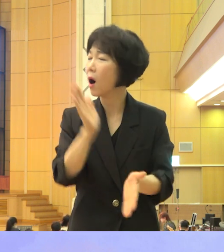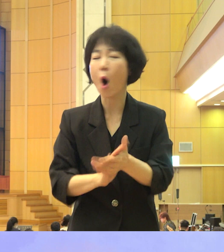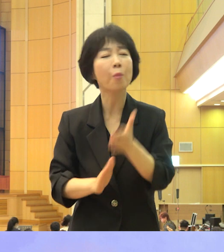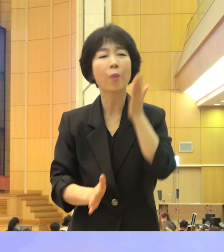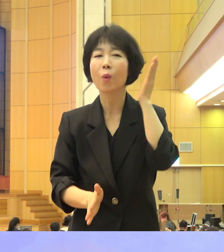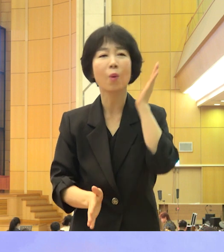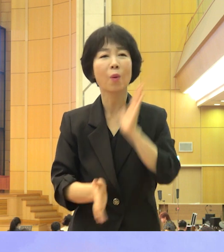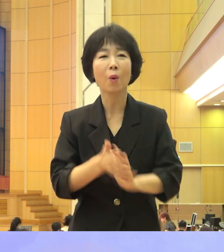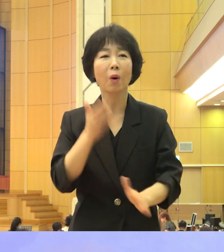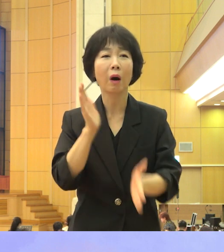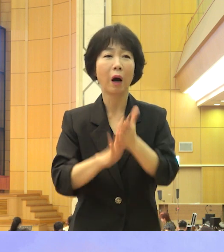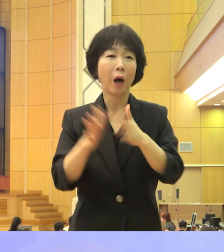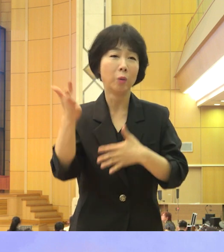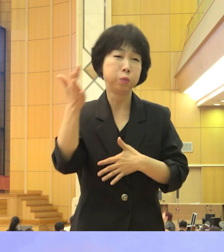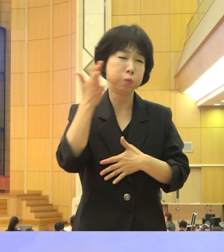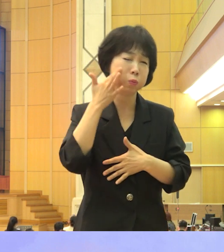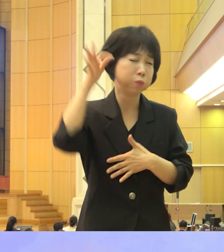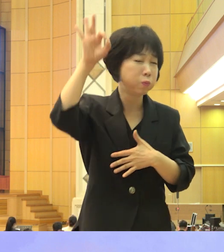수도 없고